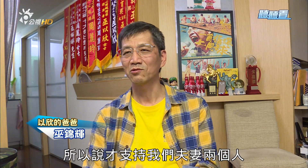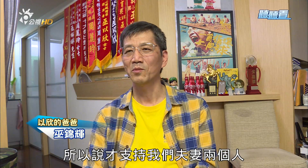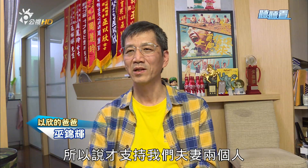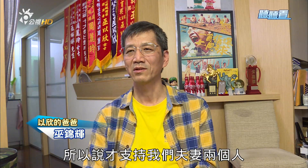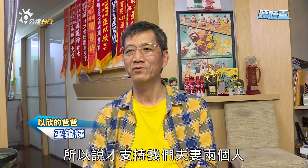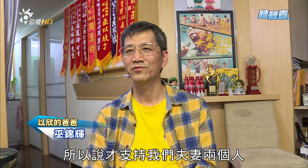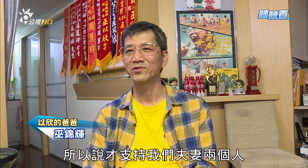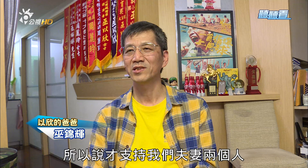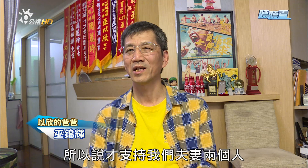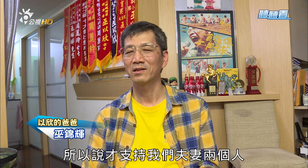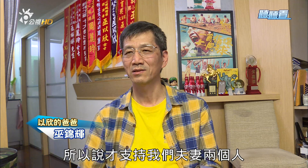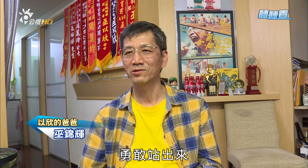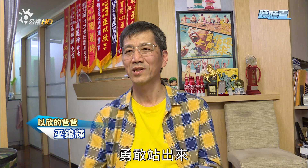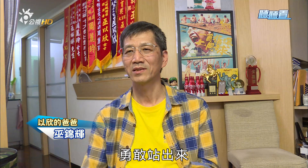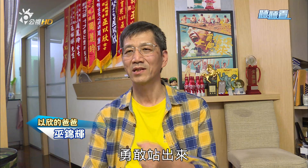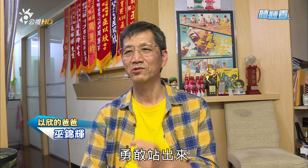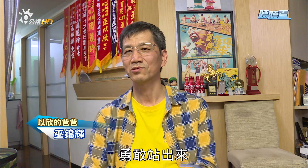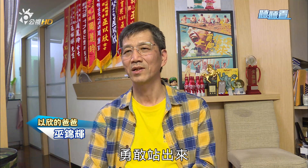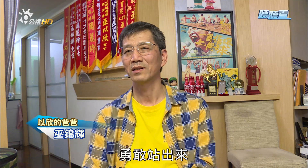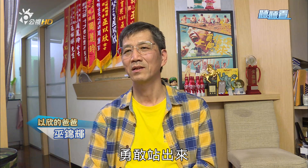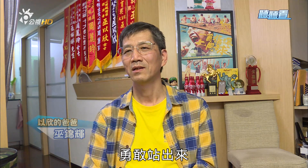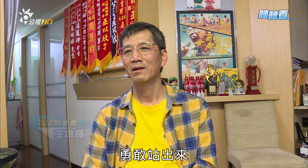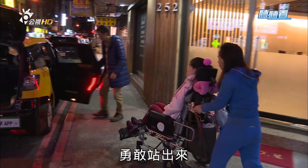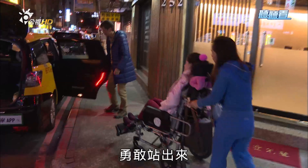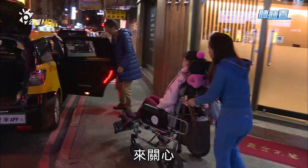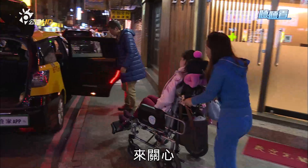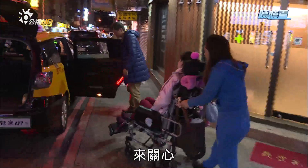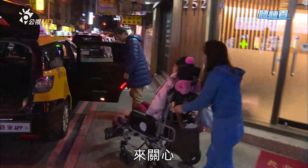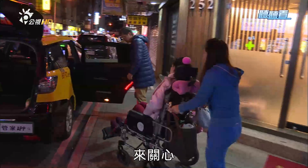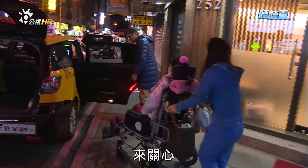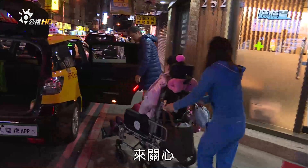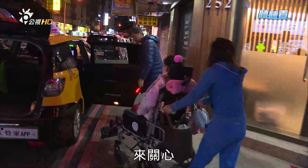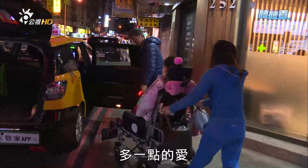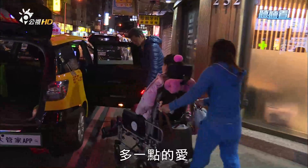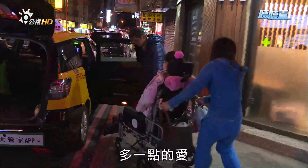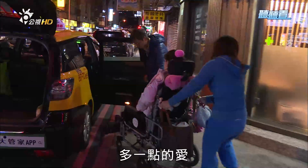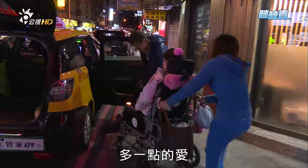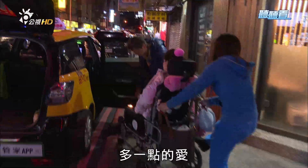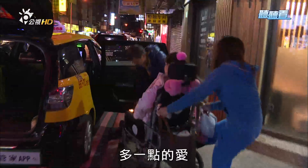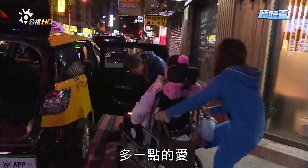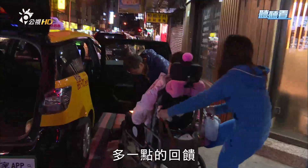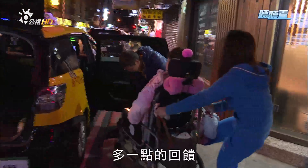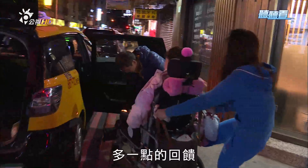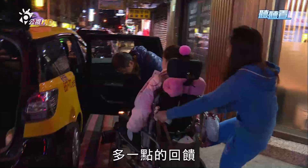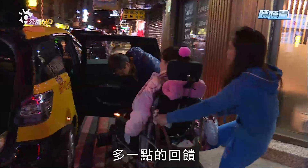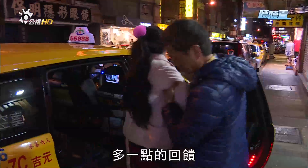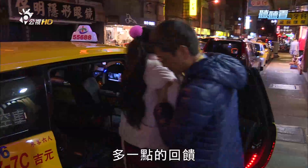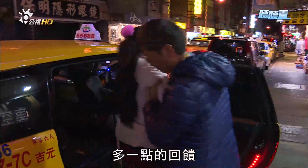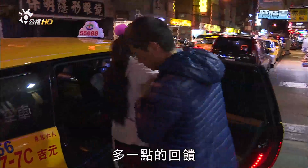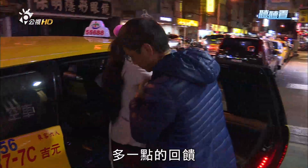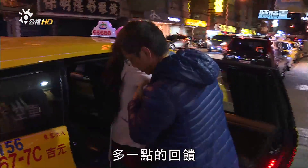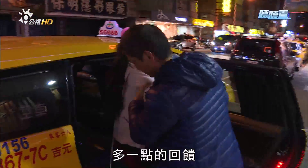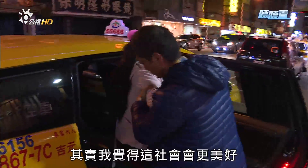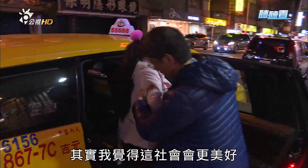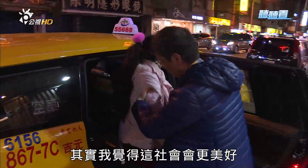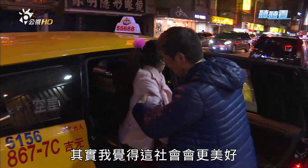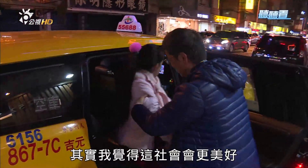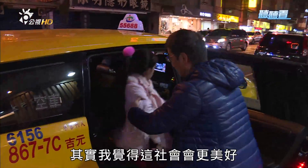我们夫妻两个人勇敢站出来，来关心，多一点的爱，多一点的回馈，其实我觉得这社